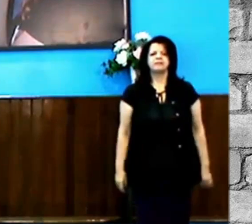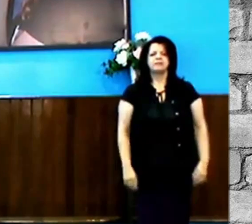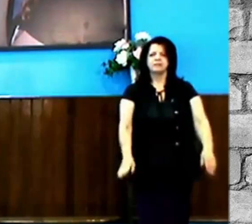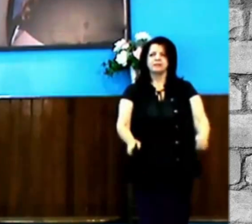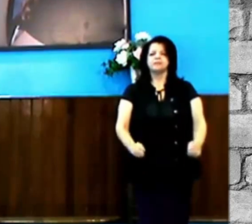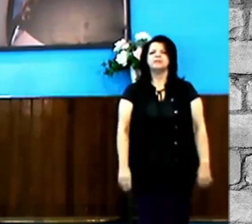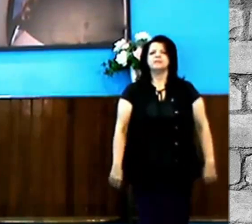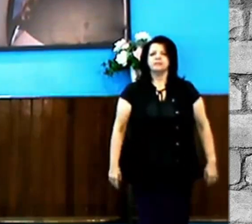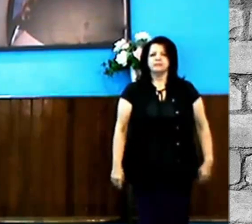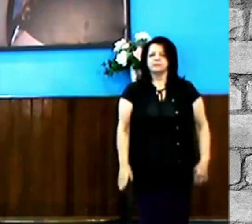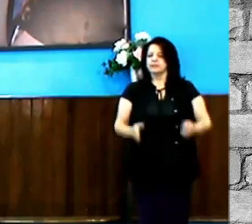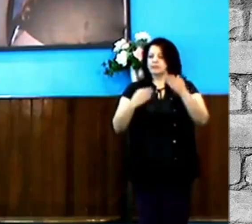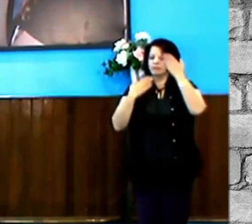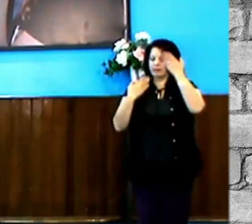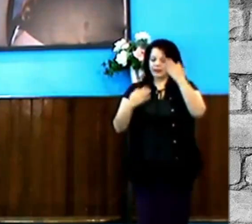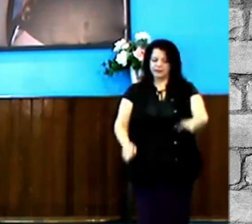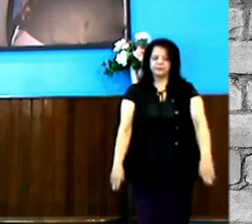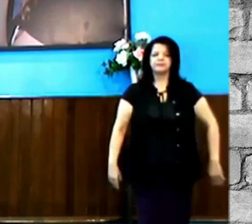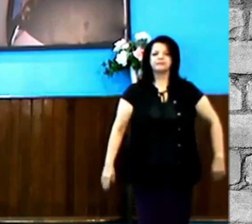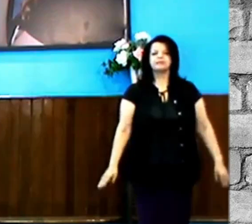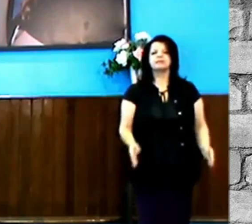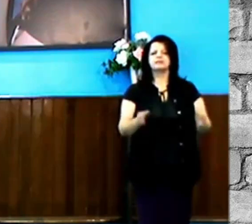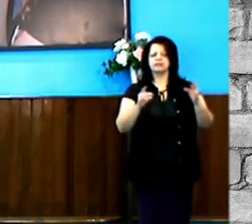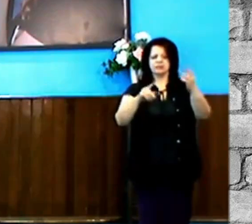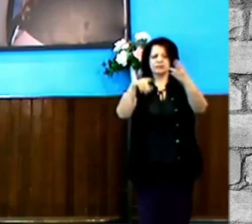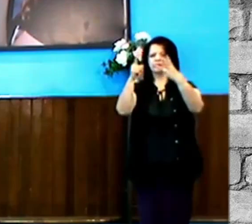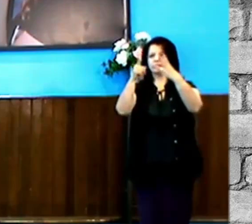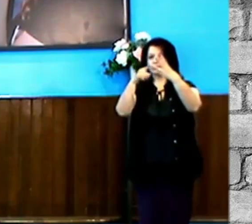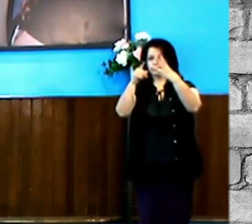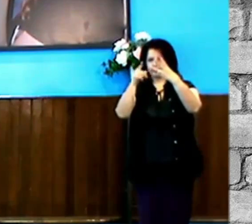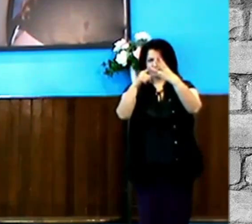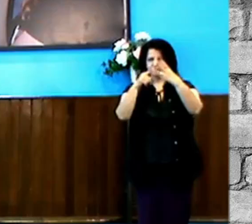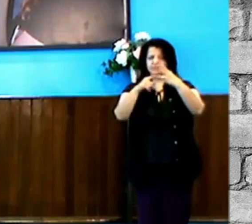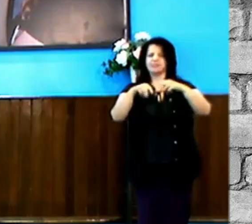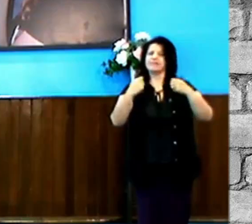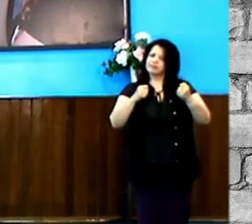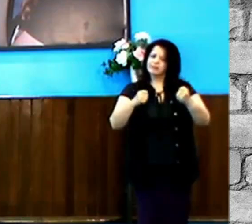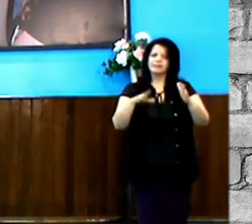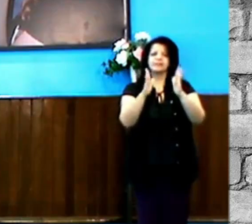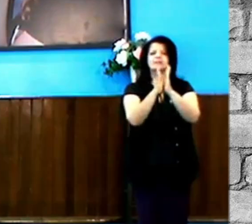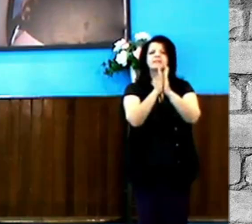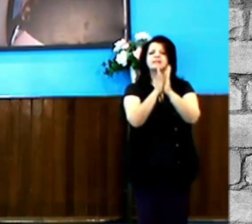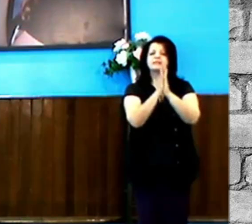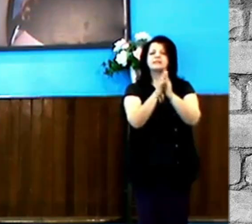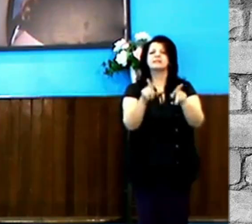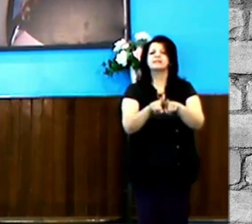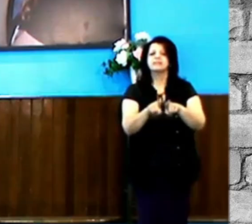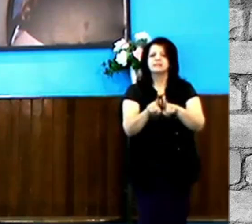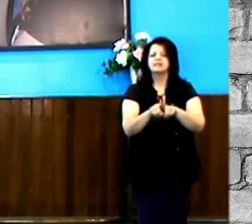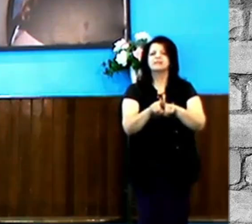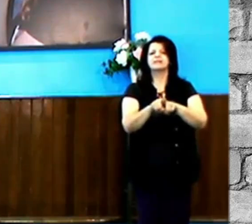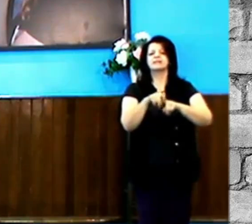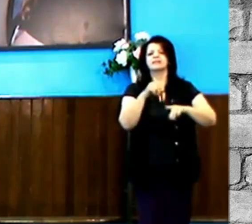Obrigado, irmão Carlos. Meus irmãos, um outro motivo de oração pelo qual nós precisamos interceder